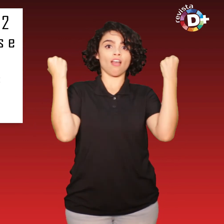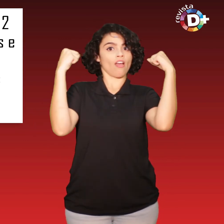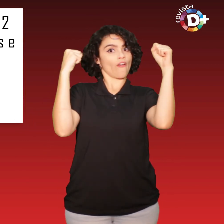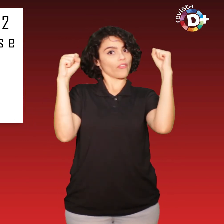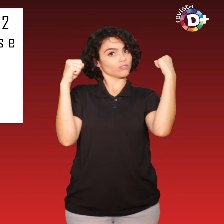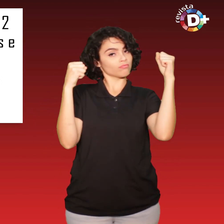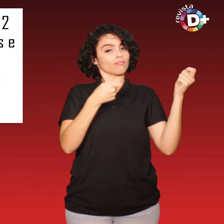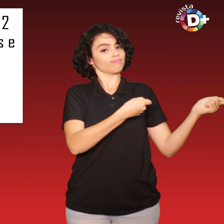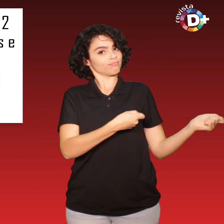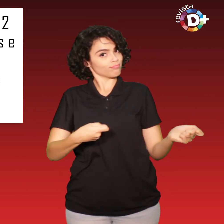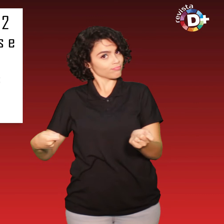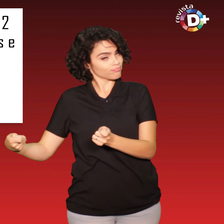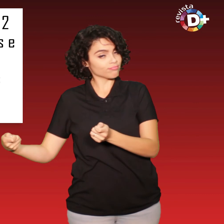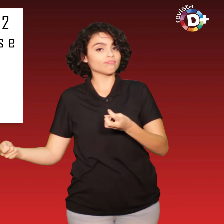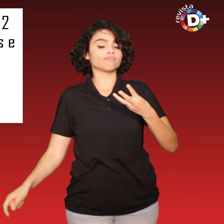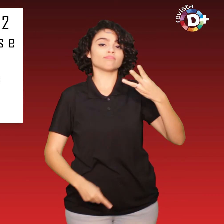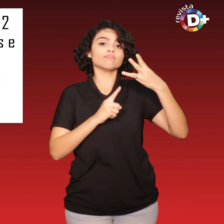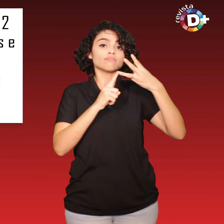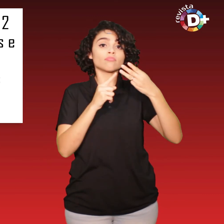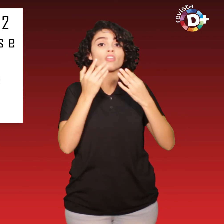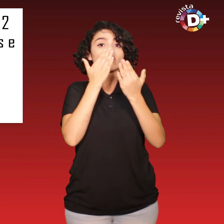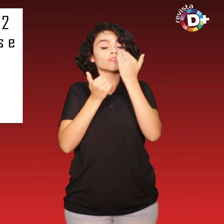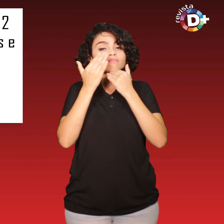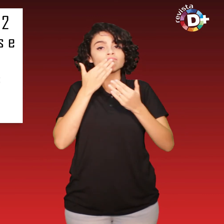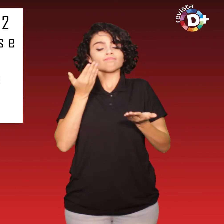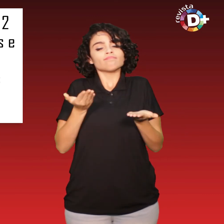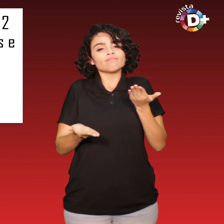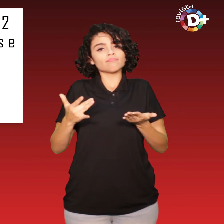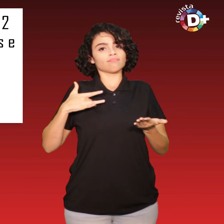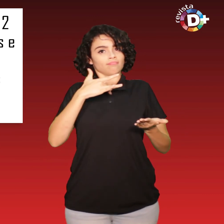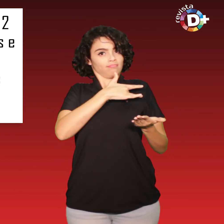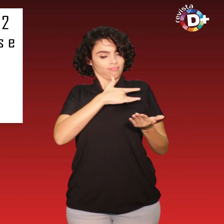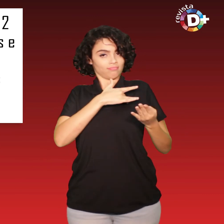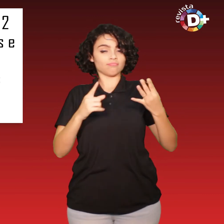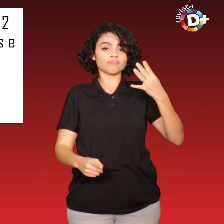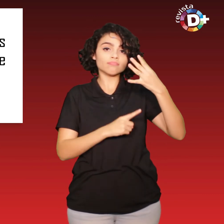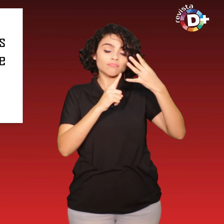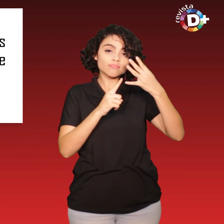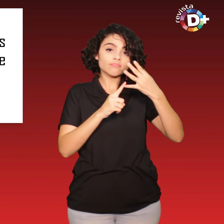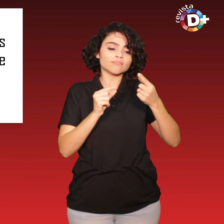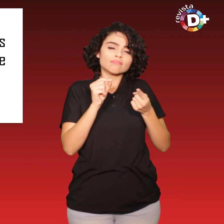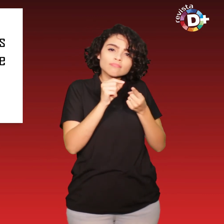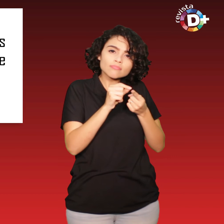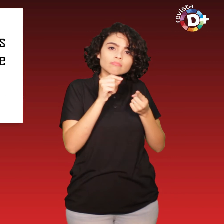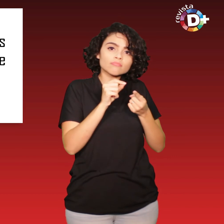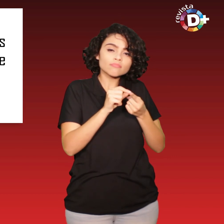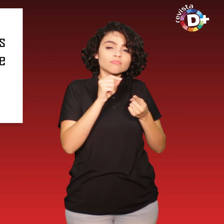atividades físicas, adotar uma alimentação equilibrada, monitorar periodicamente os níveis